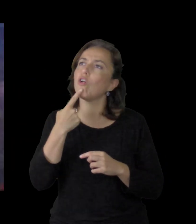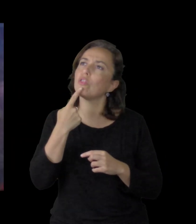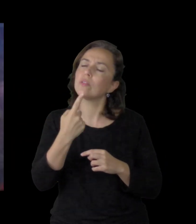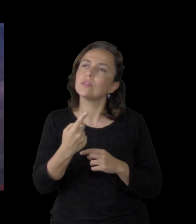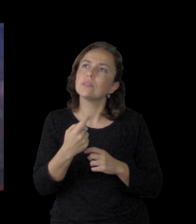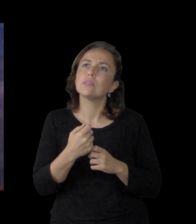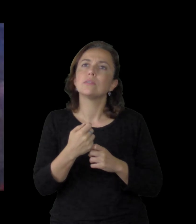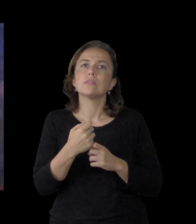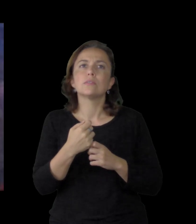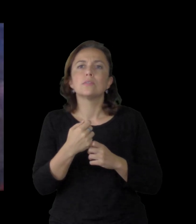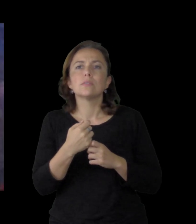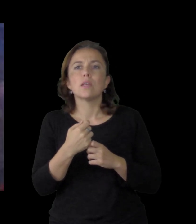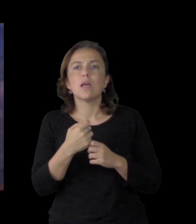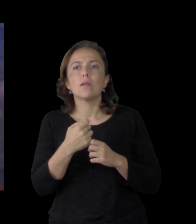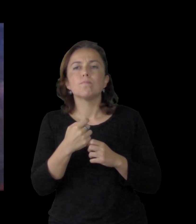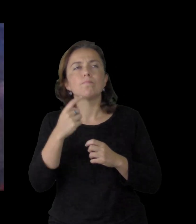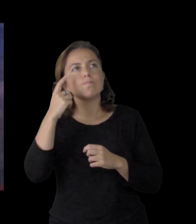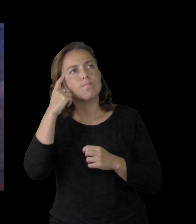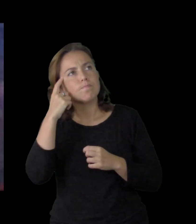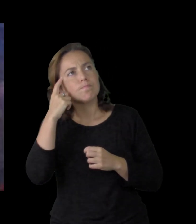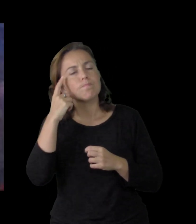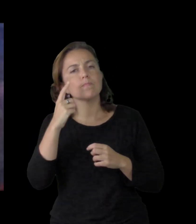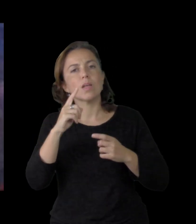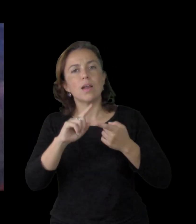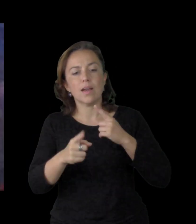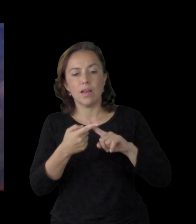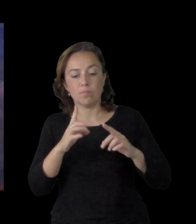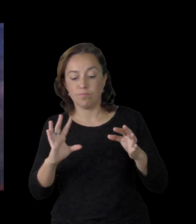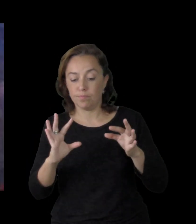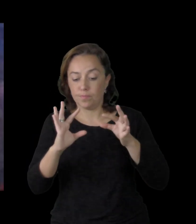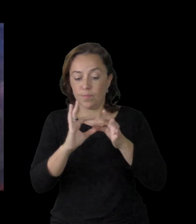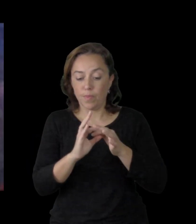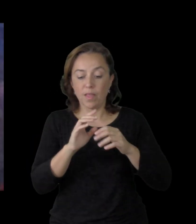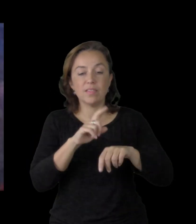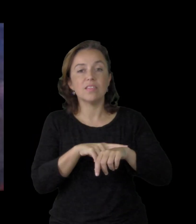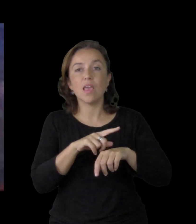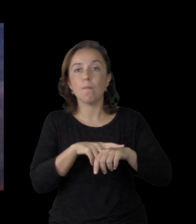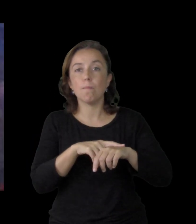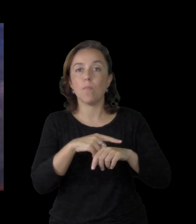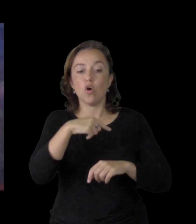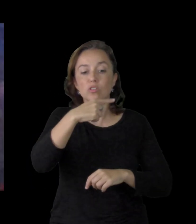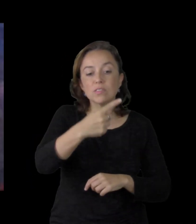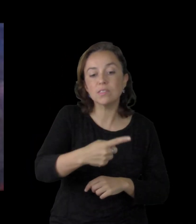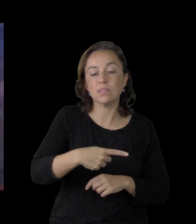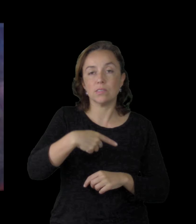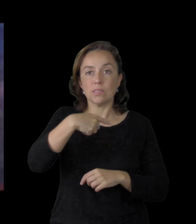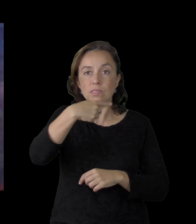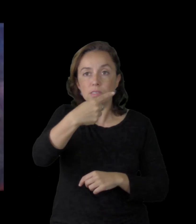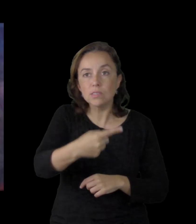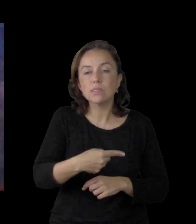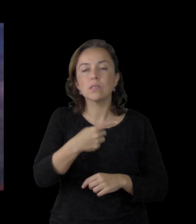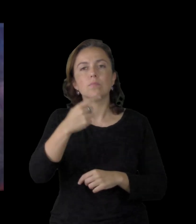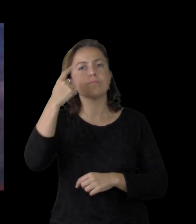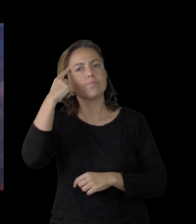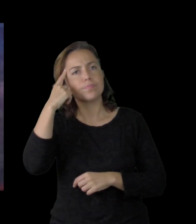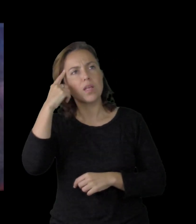postura de relacionar ante esta mirada del tiempo cíclico la posibilidad de desarrollar una